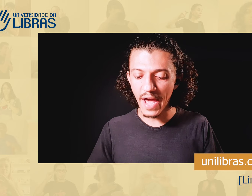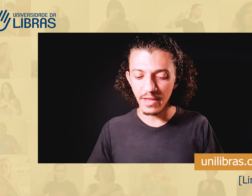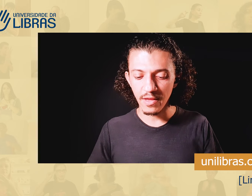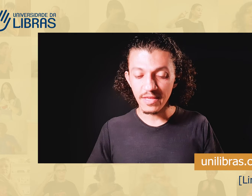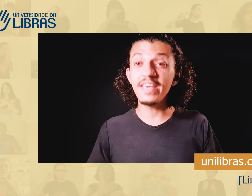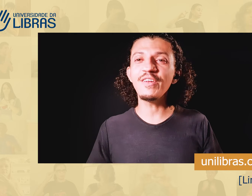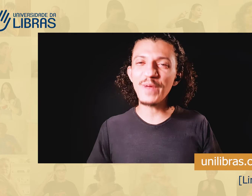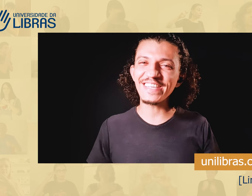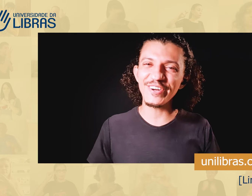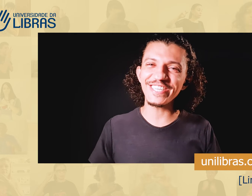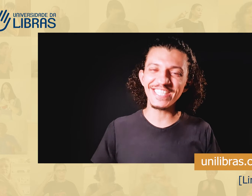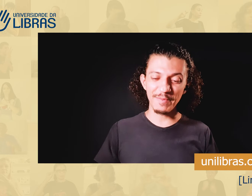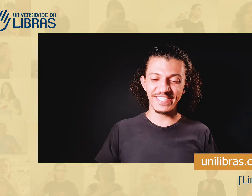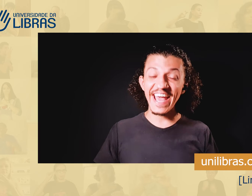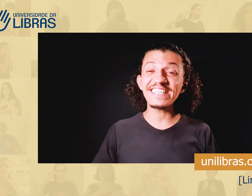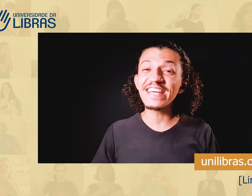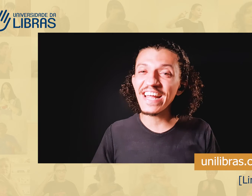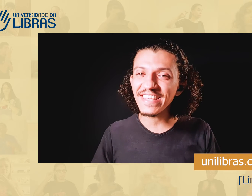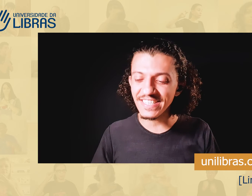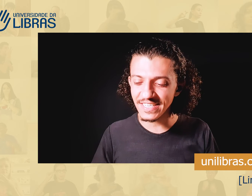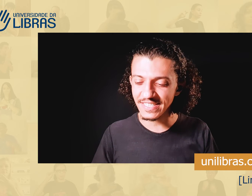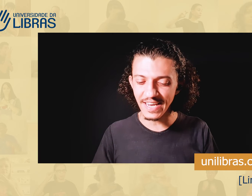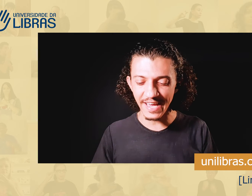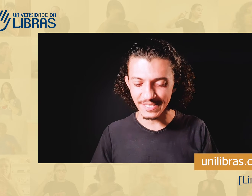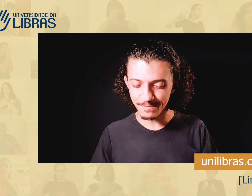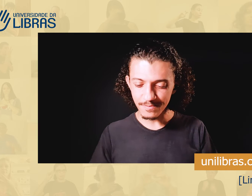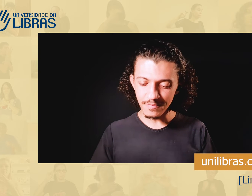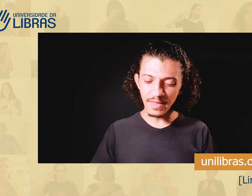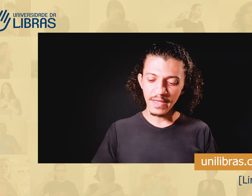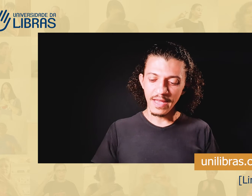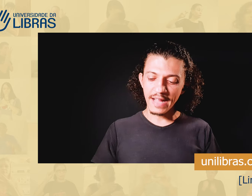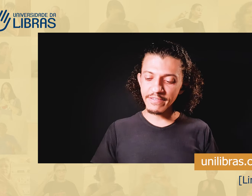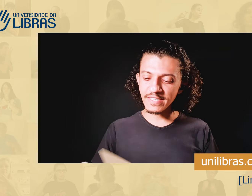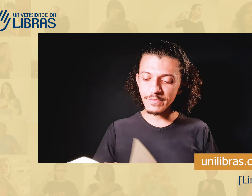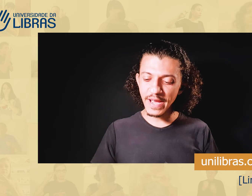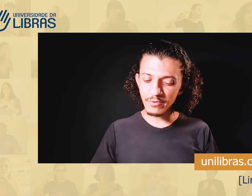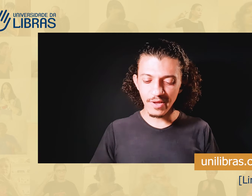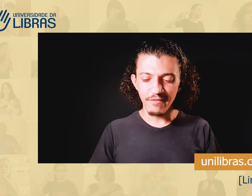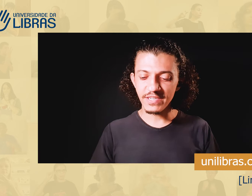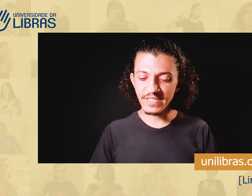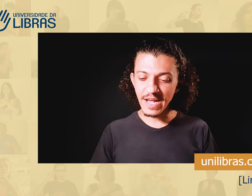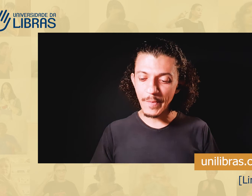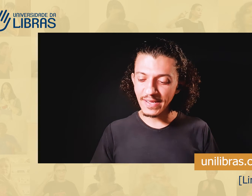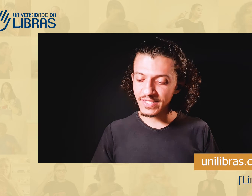Signwriting, que no Brasil a gente chama de escrita de sinais. Através desse método, você vai ser capaz